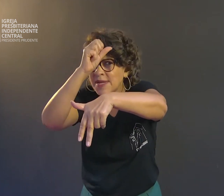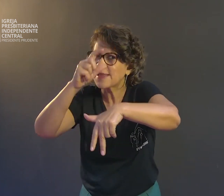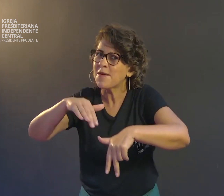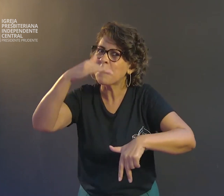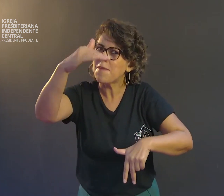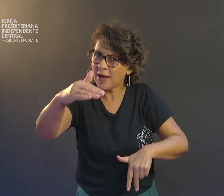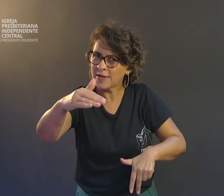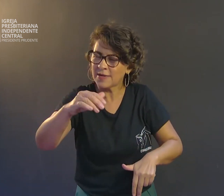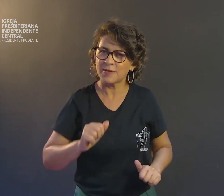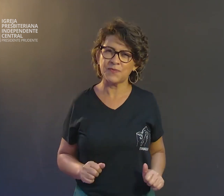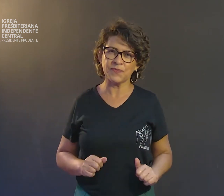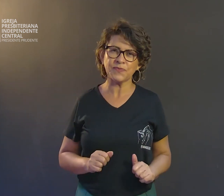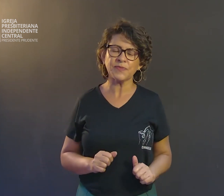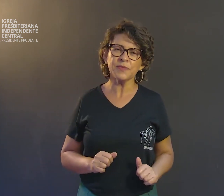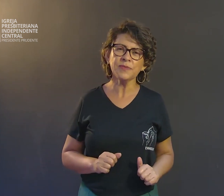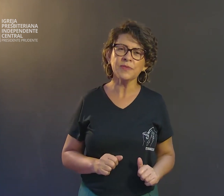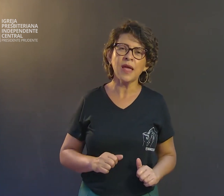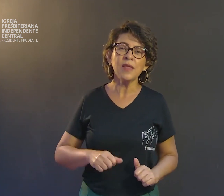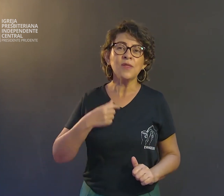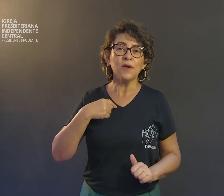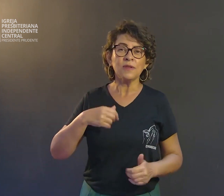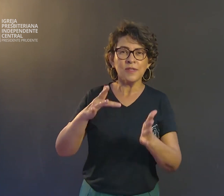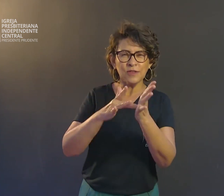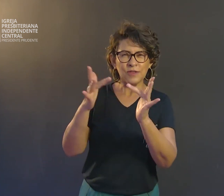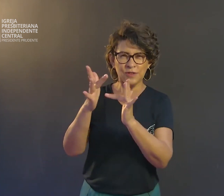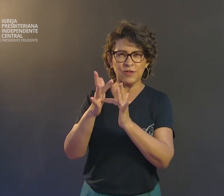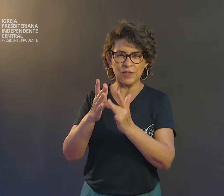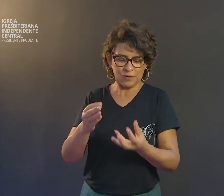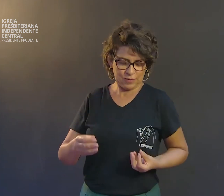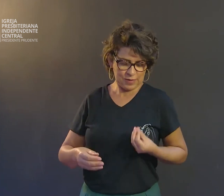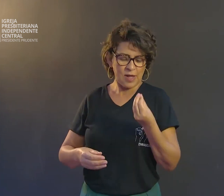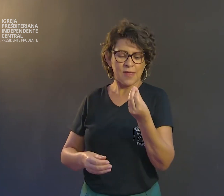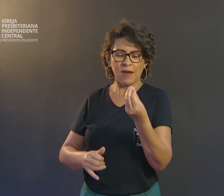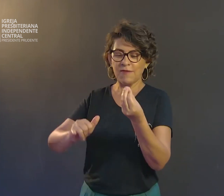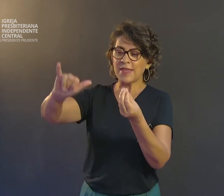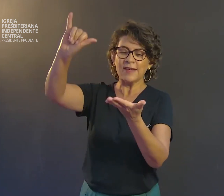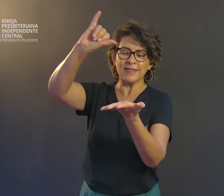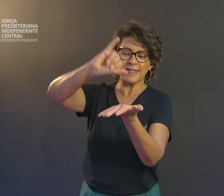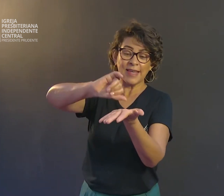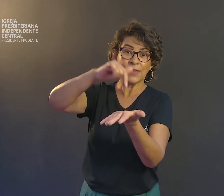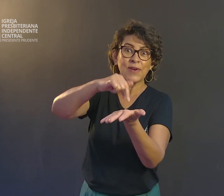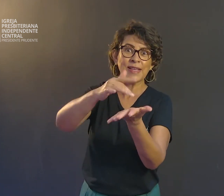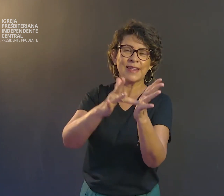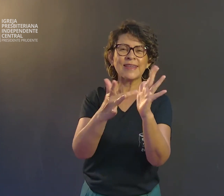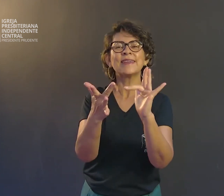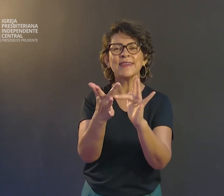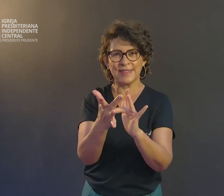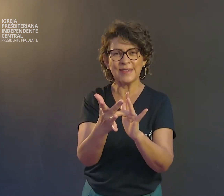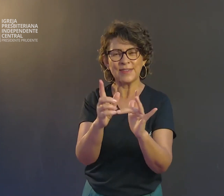Quando colocamos Jesus no centro da nossa vida, nos arrependemos e renunciamos a tudo que se opõe a